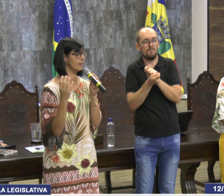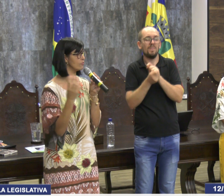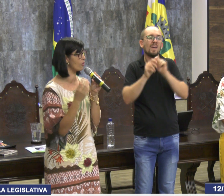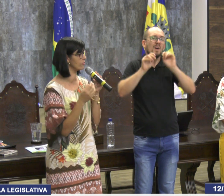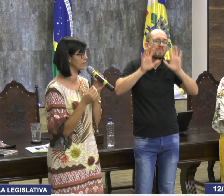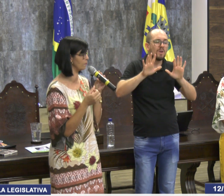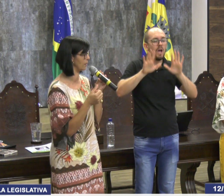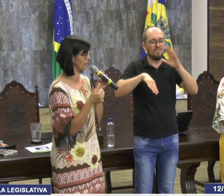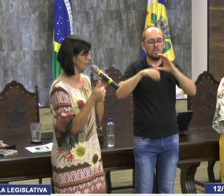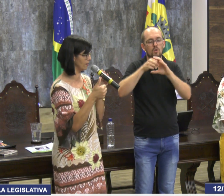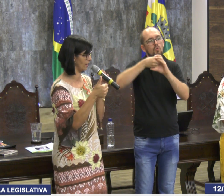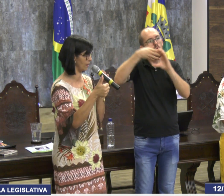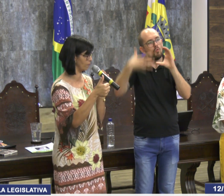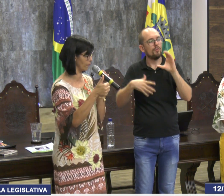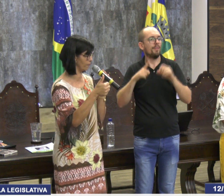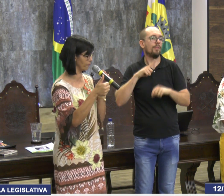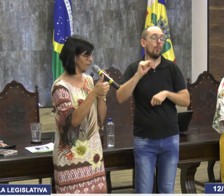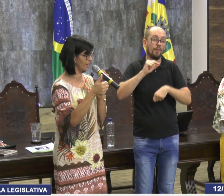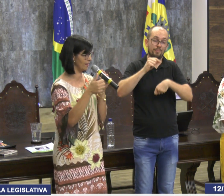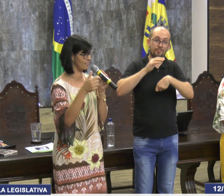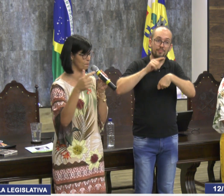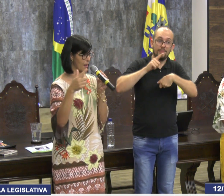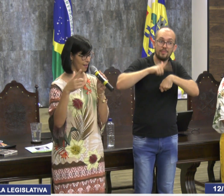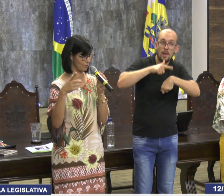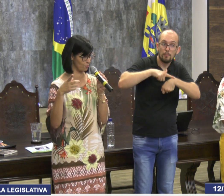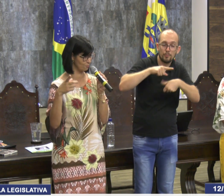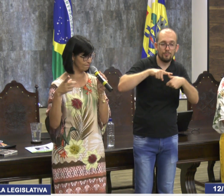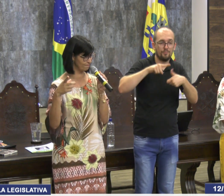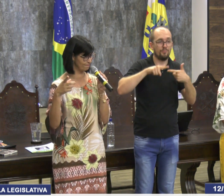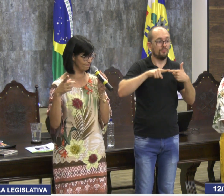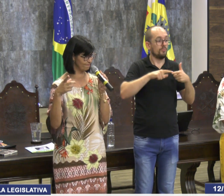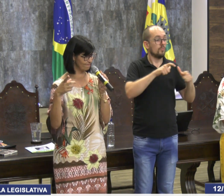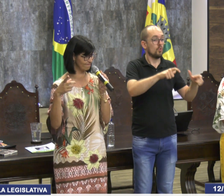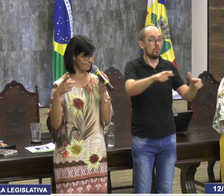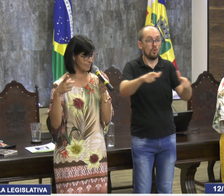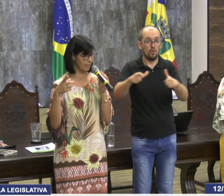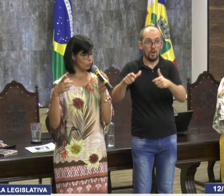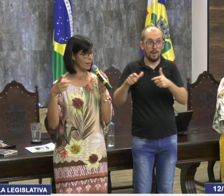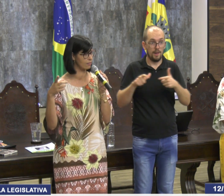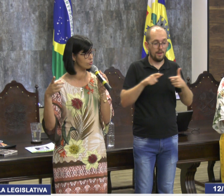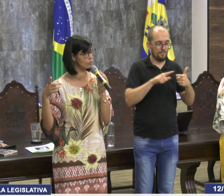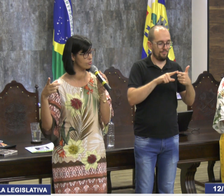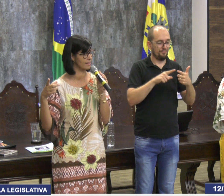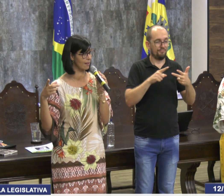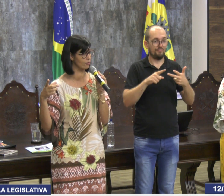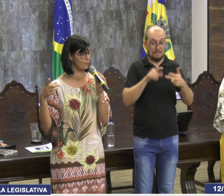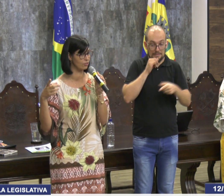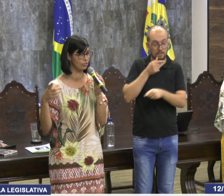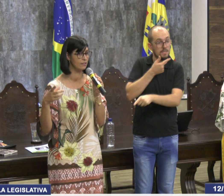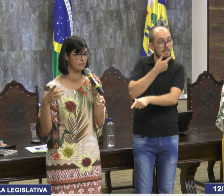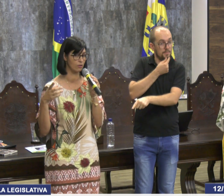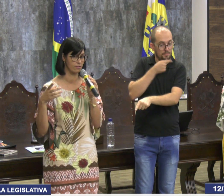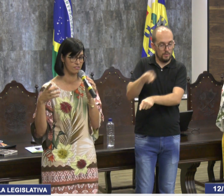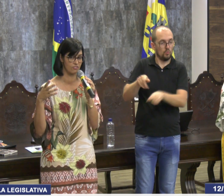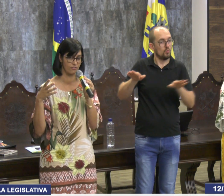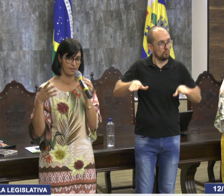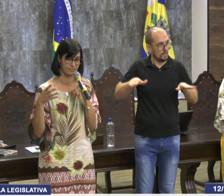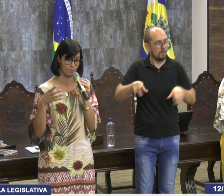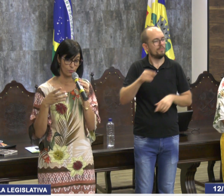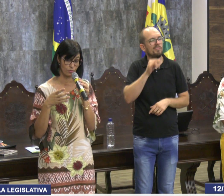currículo ele envolve também tempo, espaço. No caso do Gustavo, imagine se